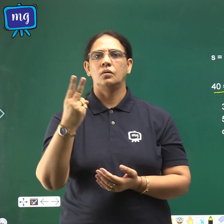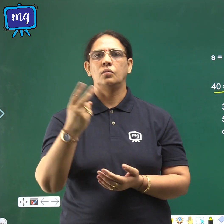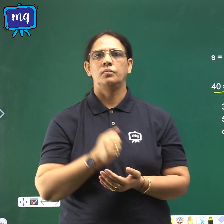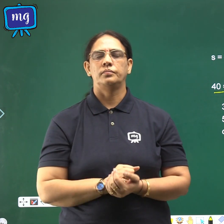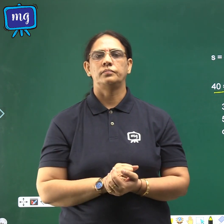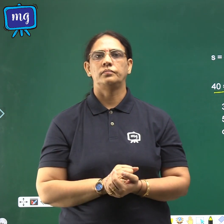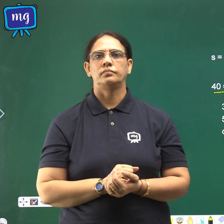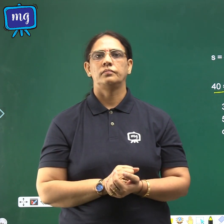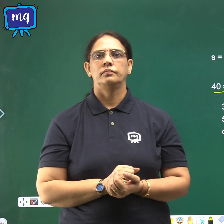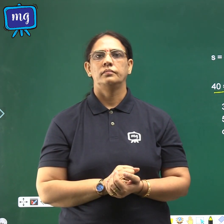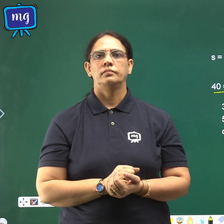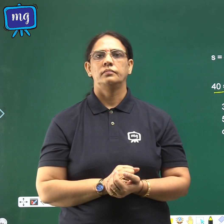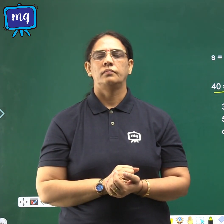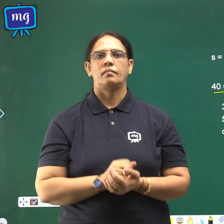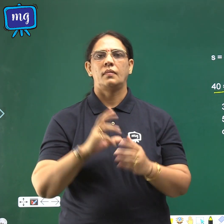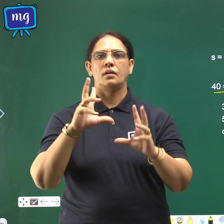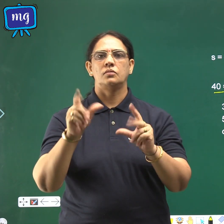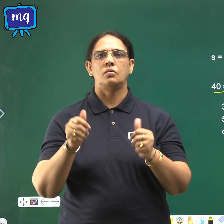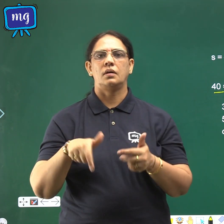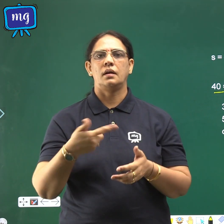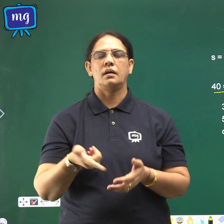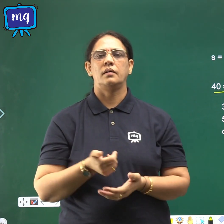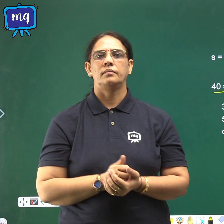दो। सॉल्व करेंगे